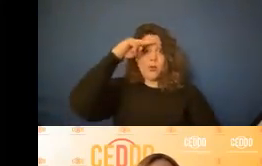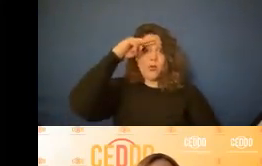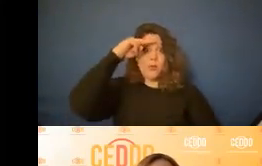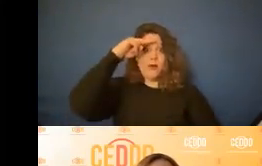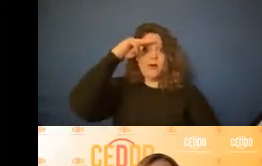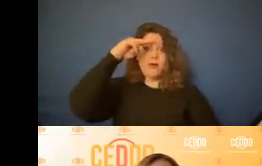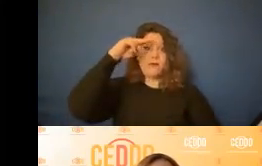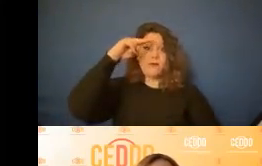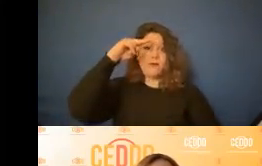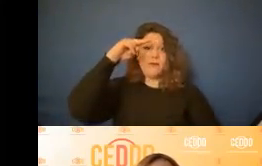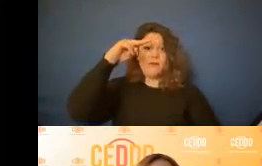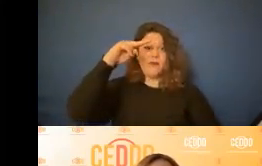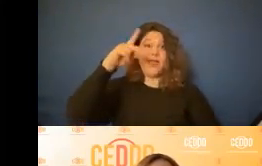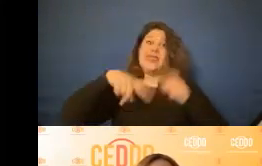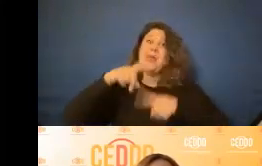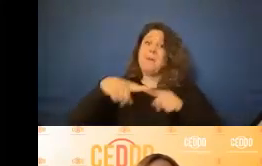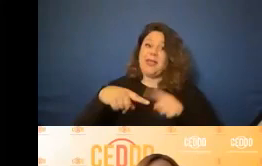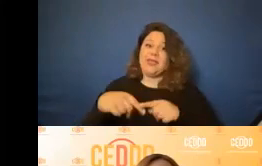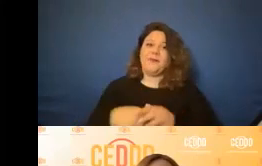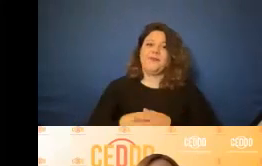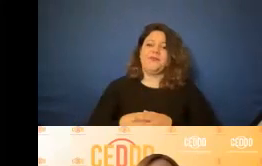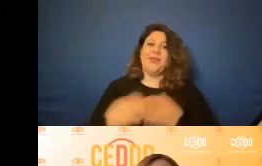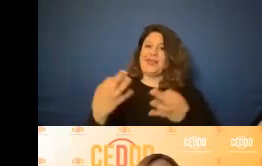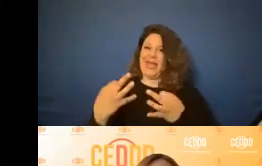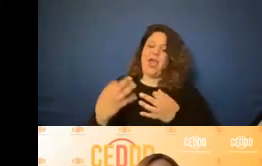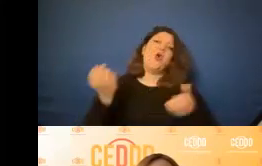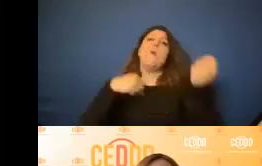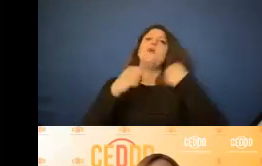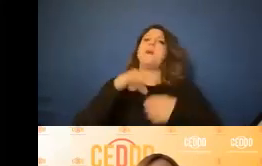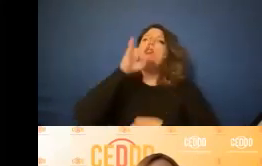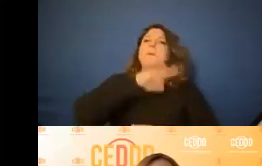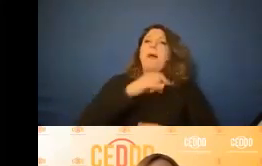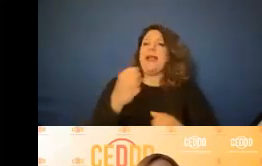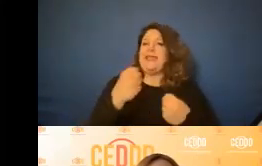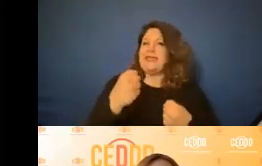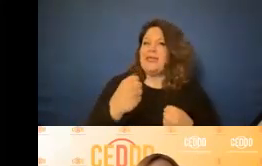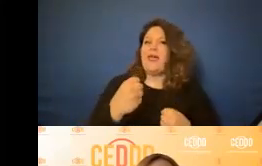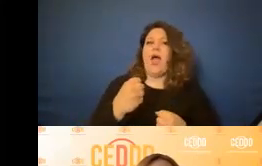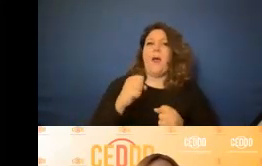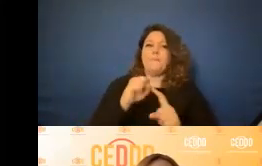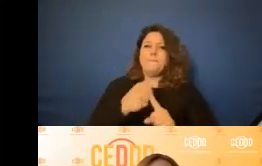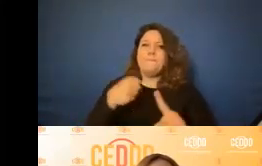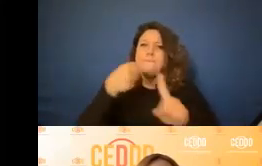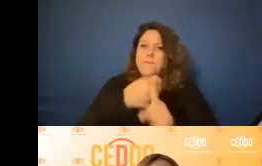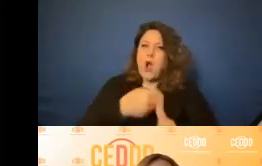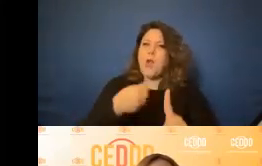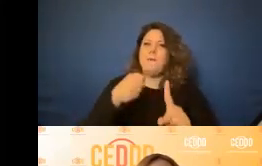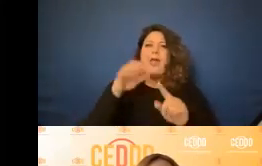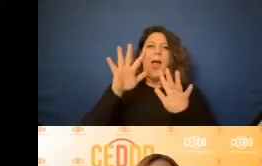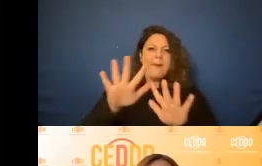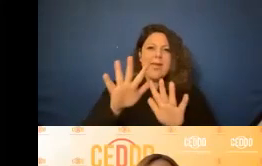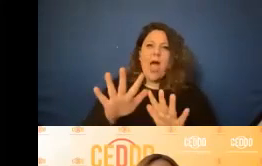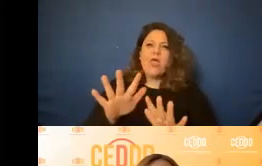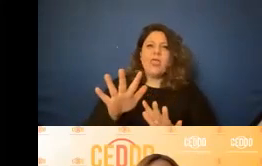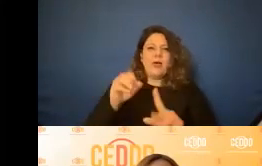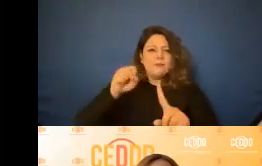¿no? De la intensidad de las conductas inadecuadas, de la presión, de los golpes, las amenazas, la intimidación,